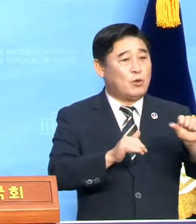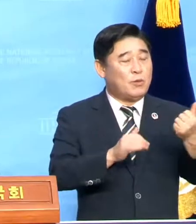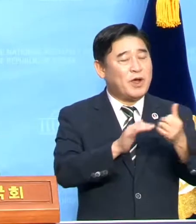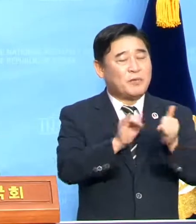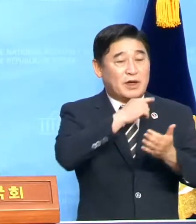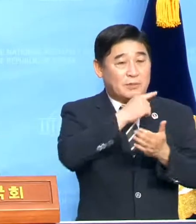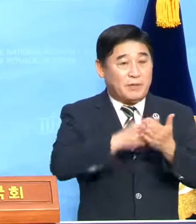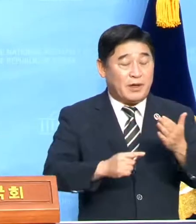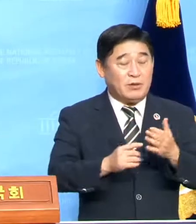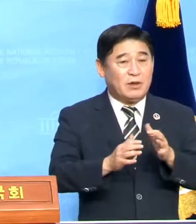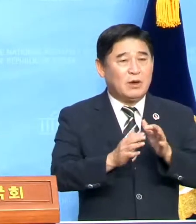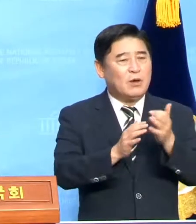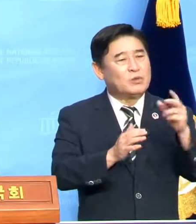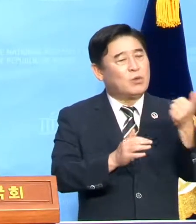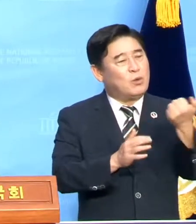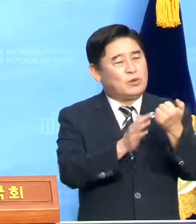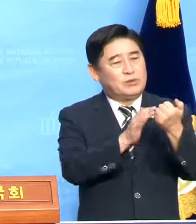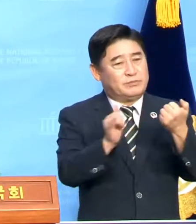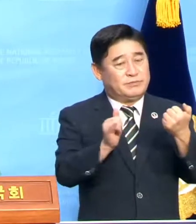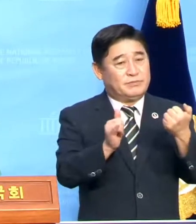임명 bm 안 50여명이